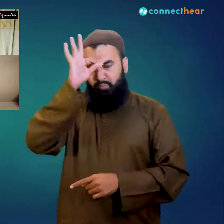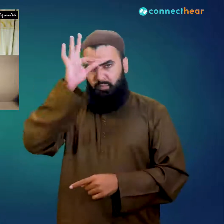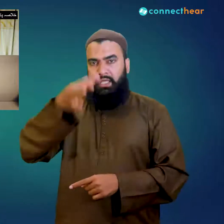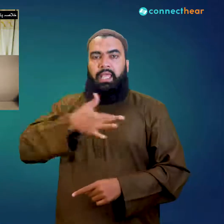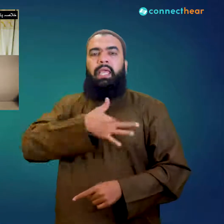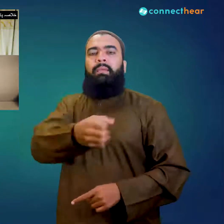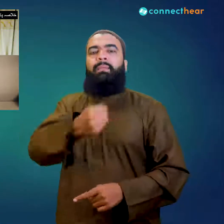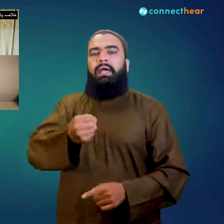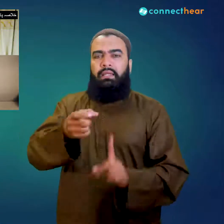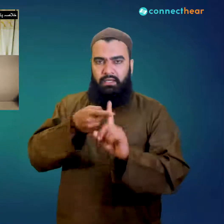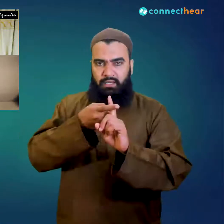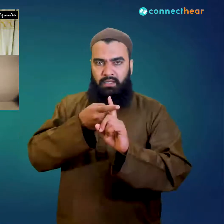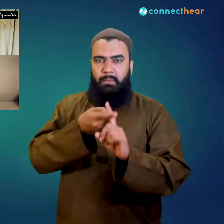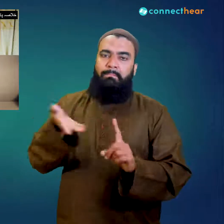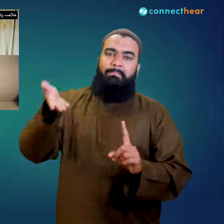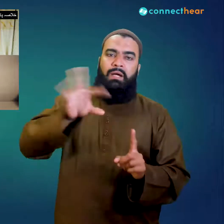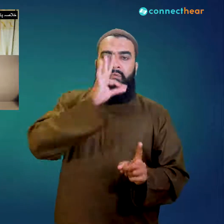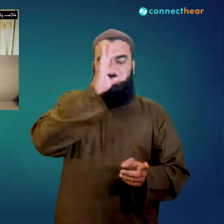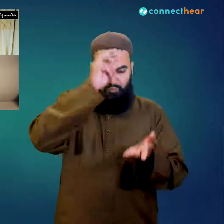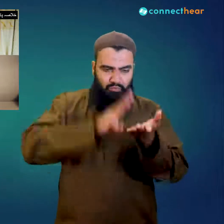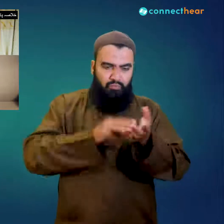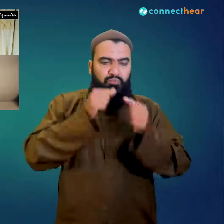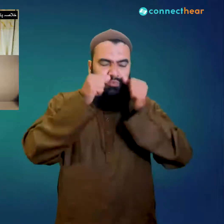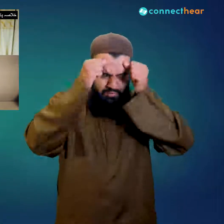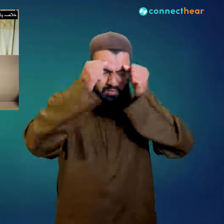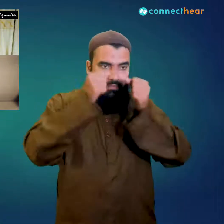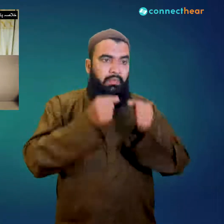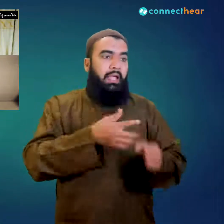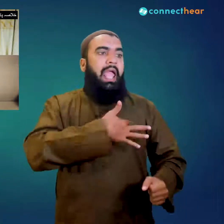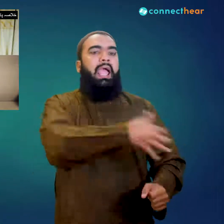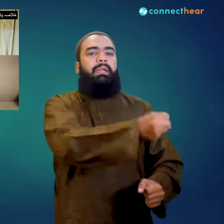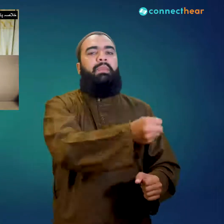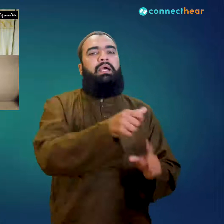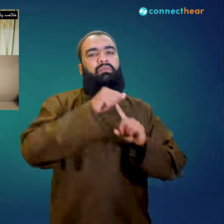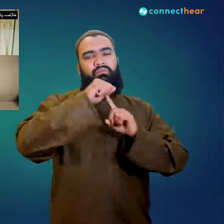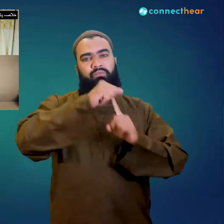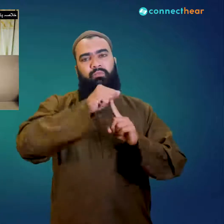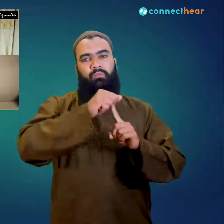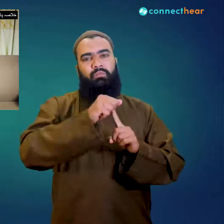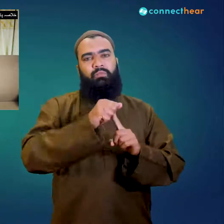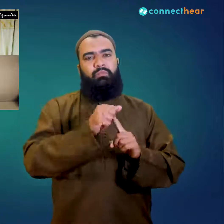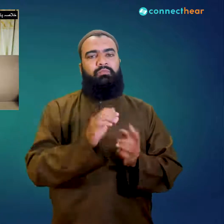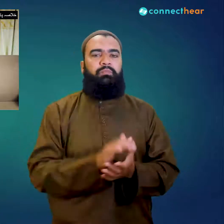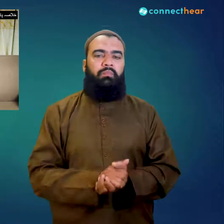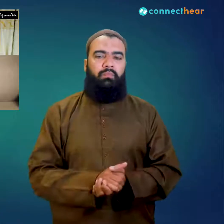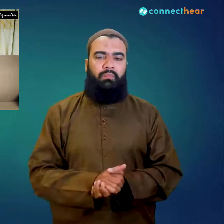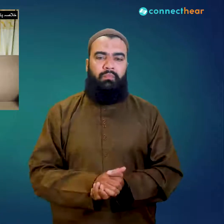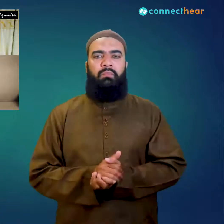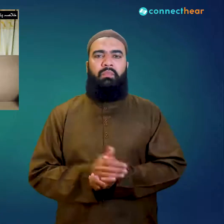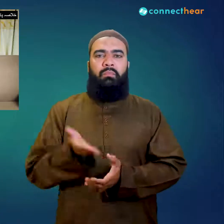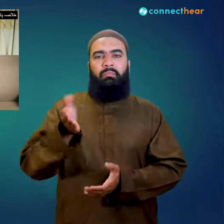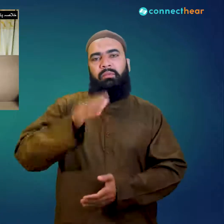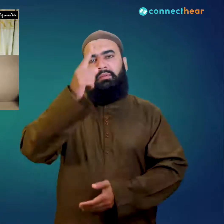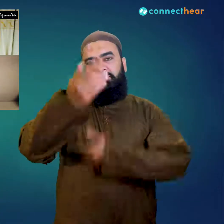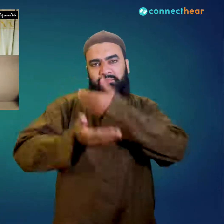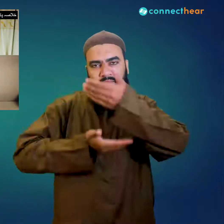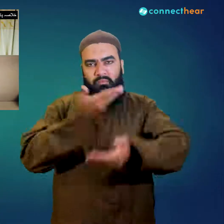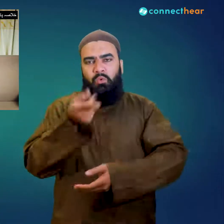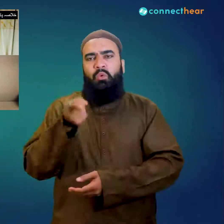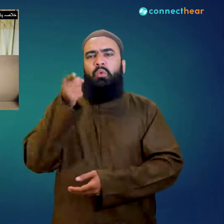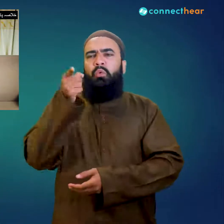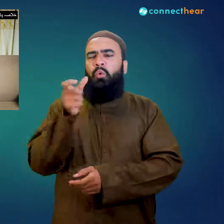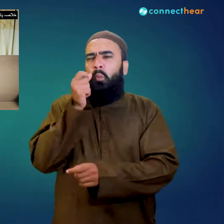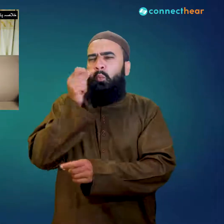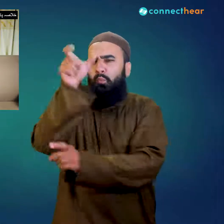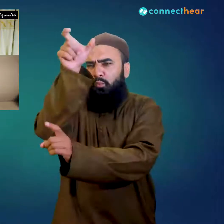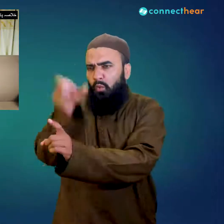فرمایا کہ اللہ تمہاری ان قسموں پر پکڑ نہیں فرماتا جو لغو قسم کی قسمیں ہوتی ہیں، البتہ جو قصد کے ساتھ، ارادے کے ساتھ